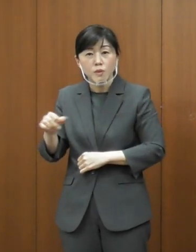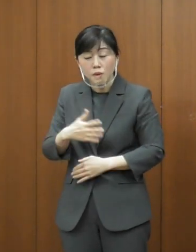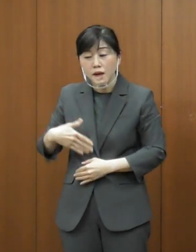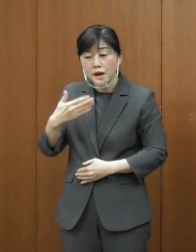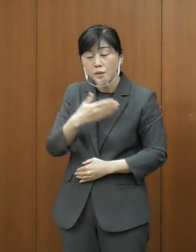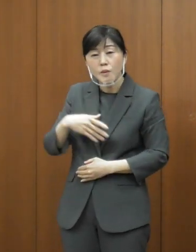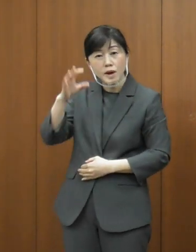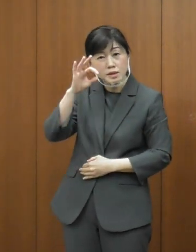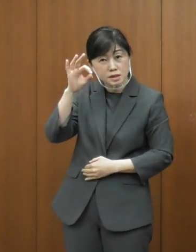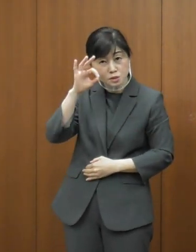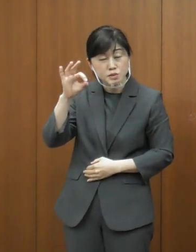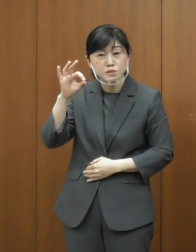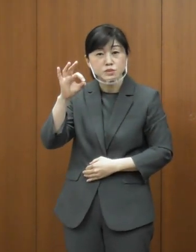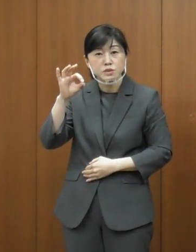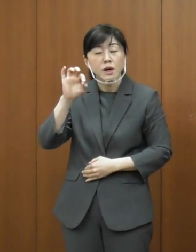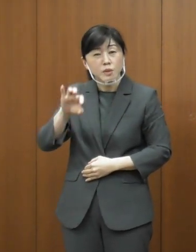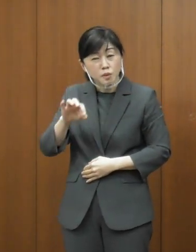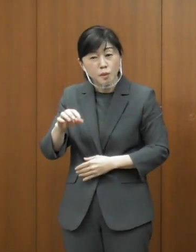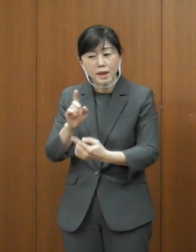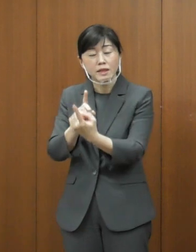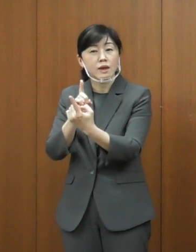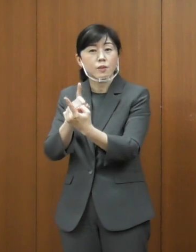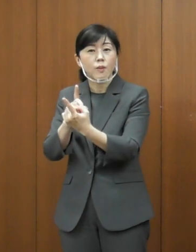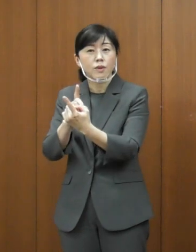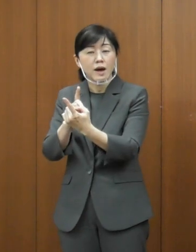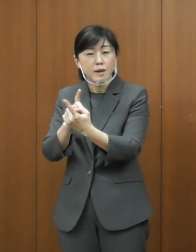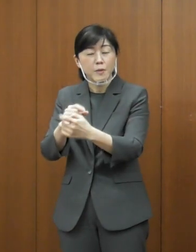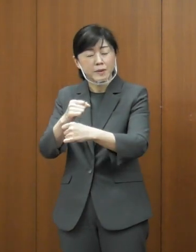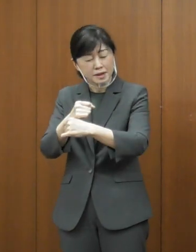この対応が困難な状況にあります。